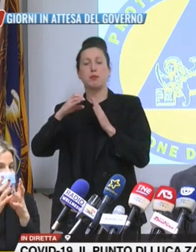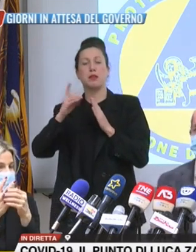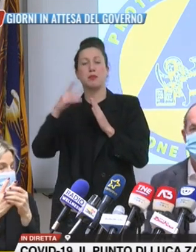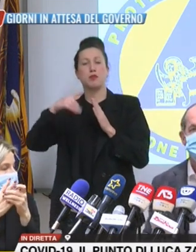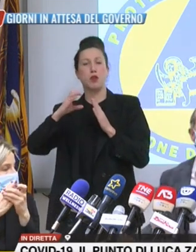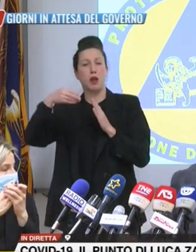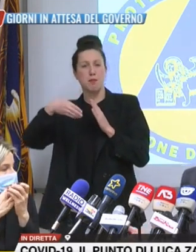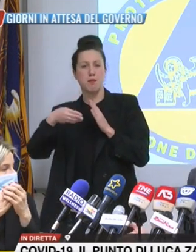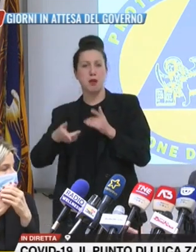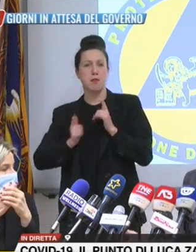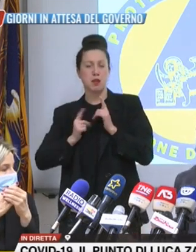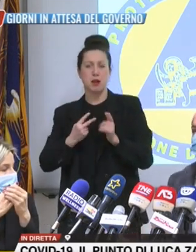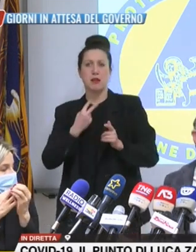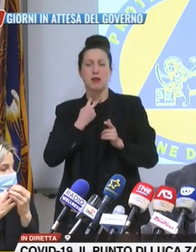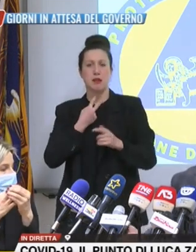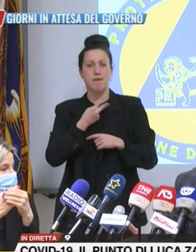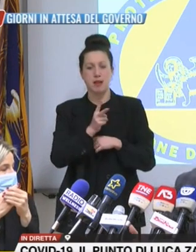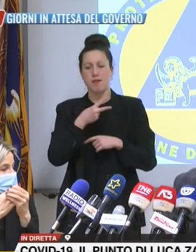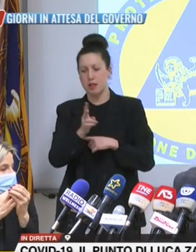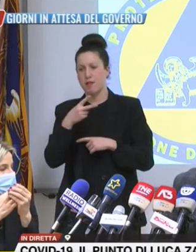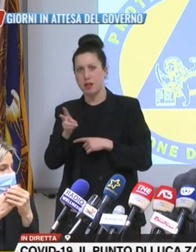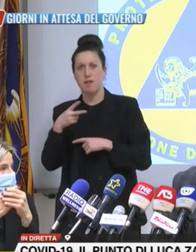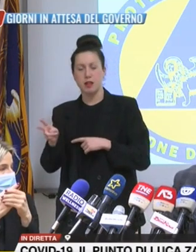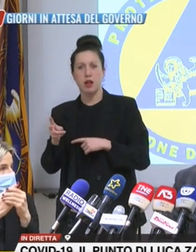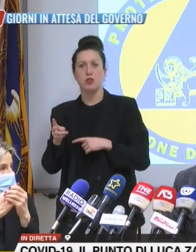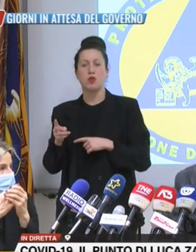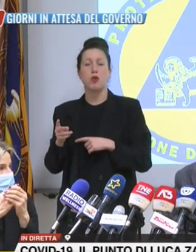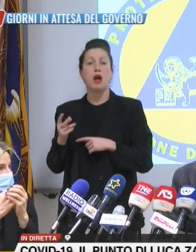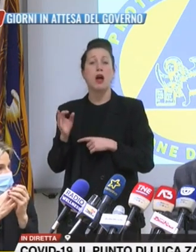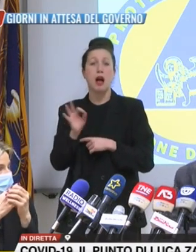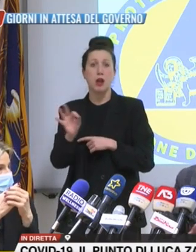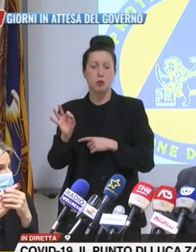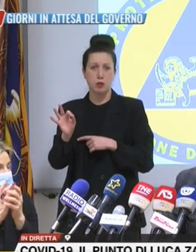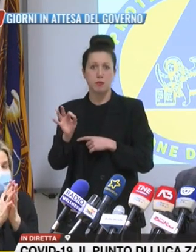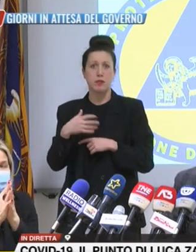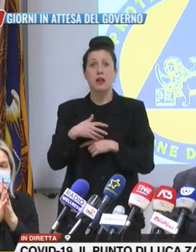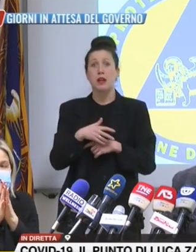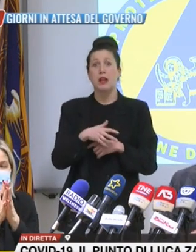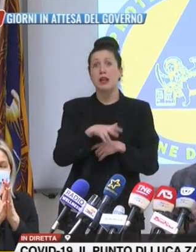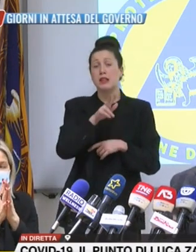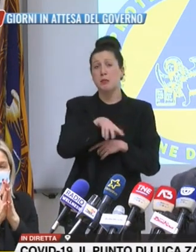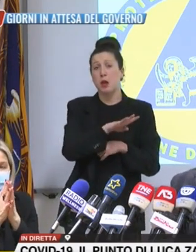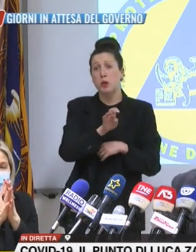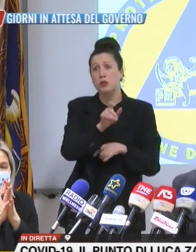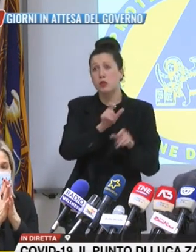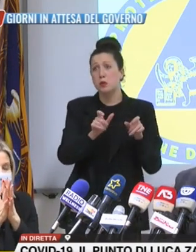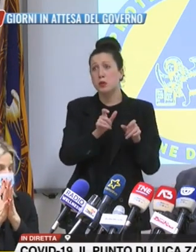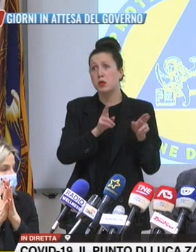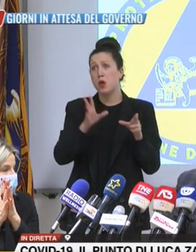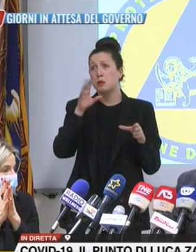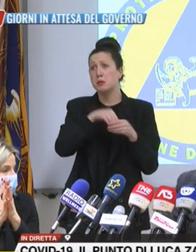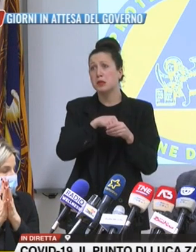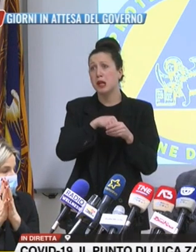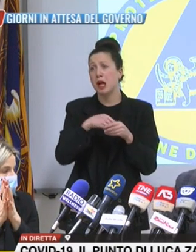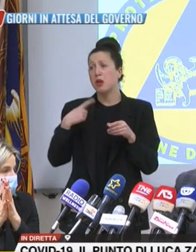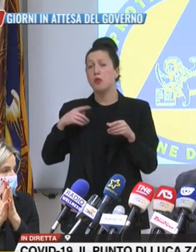a fare. Dico, siamo 5 milioni di veneti, ce ne sono solo 3.400 in ospedale, di cosa stiamo parlando? Perché anche